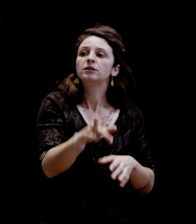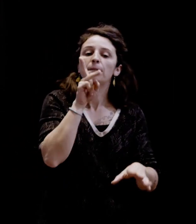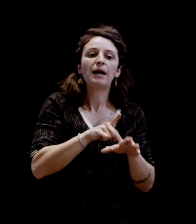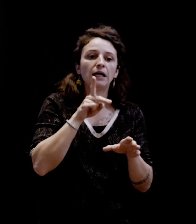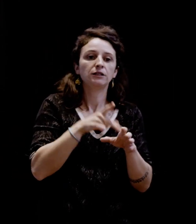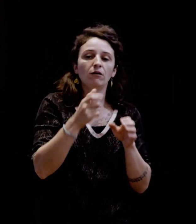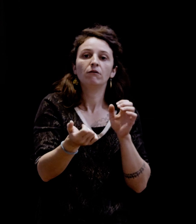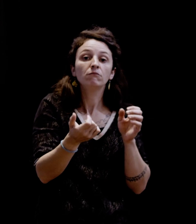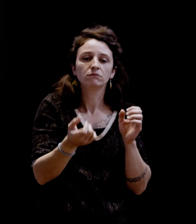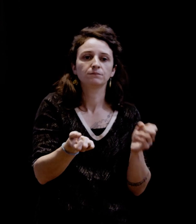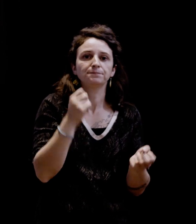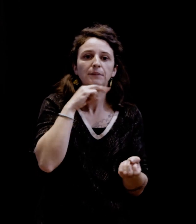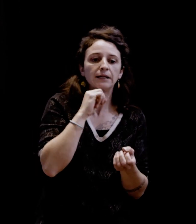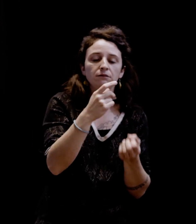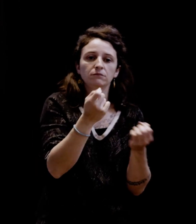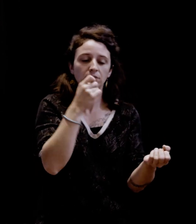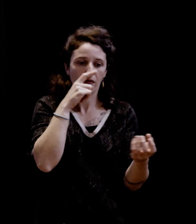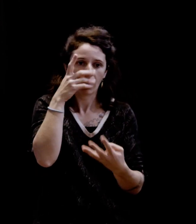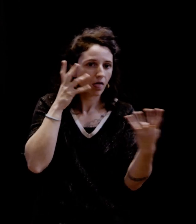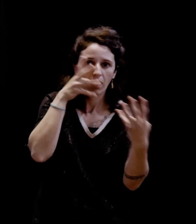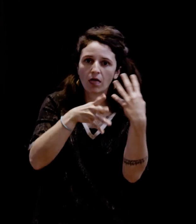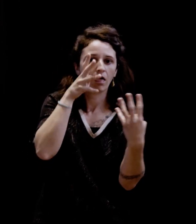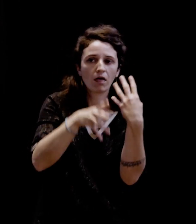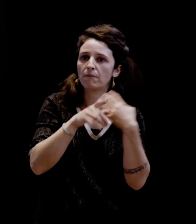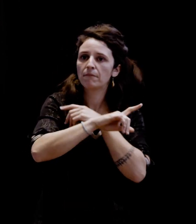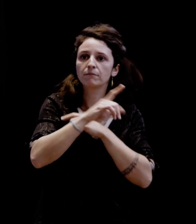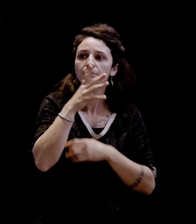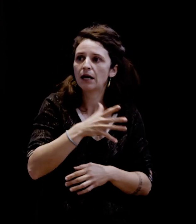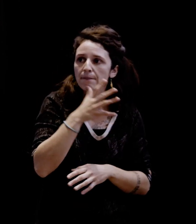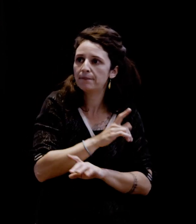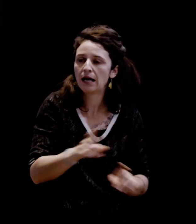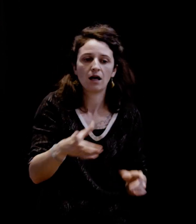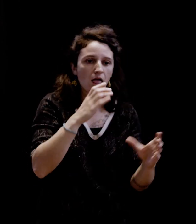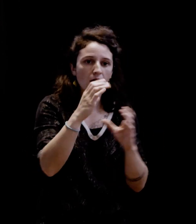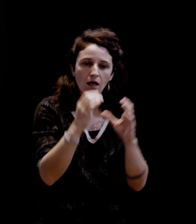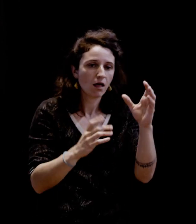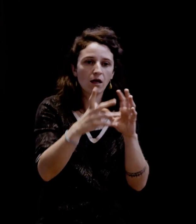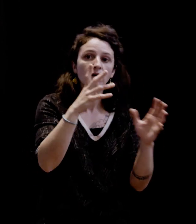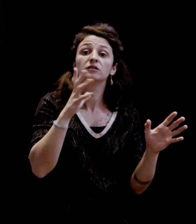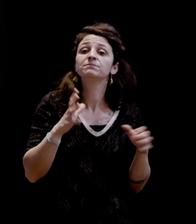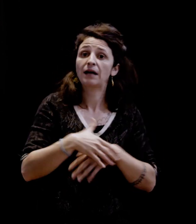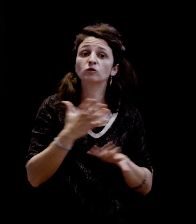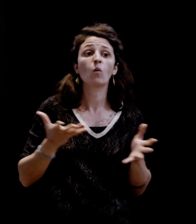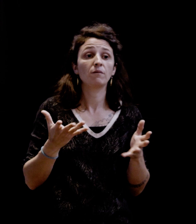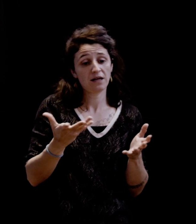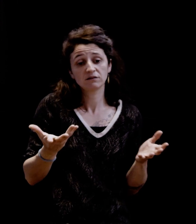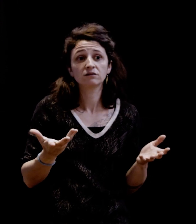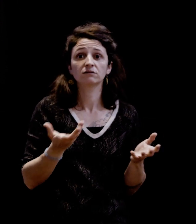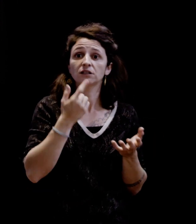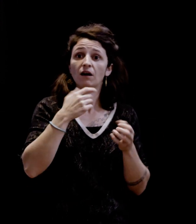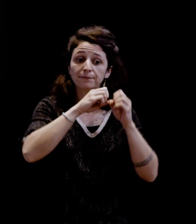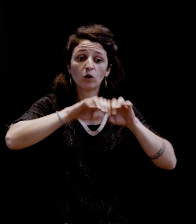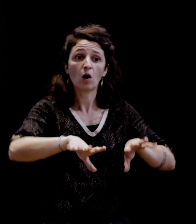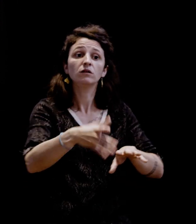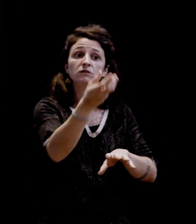patient, qu'est-ce qui fait qu'à la fin, on n'arrive pas à trouver une solution et une manière de soigner le patient? C'est qu'à la fin, c'est les enfants qui ne sont pas soignés. Parce que par